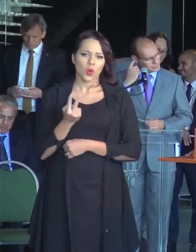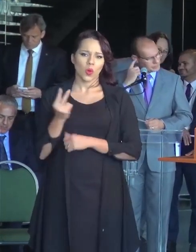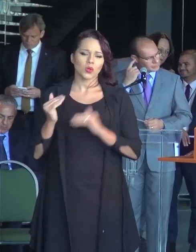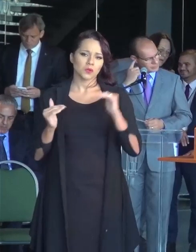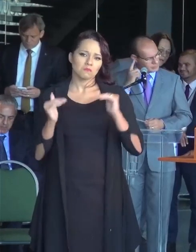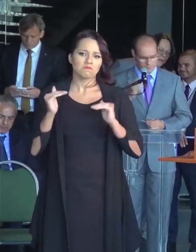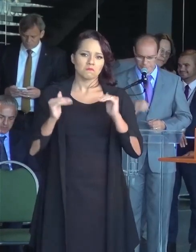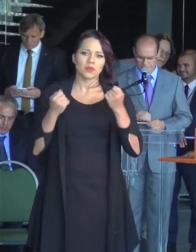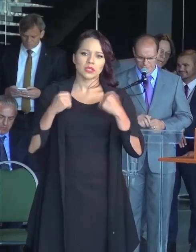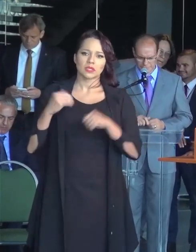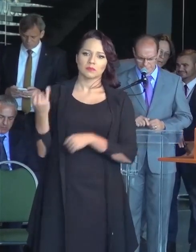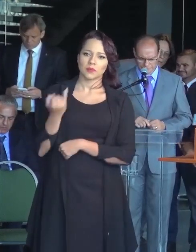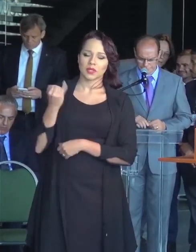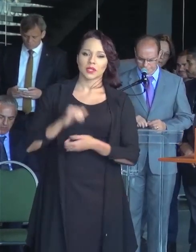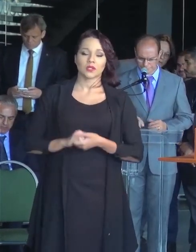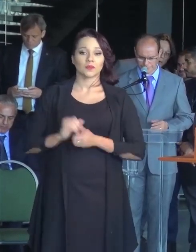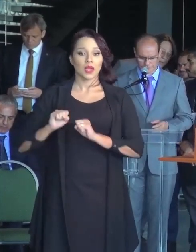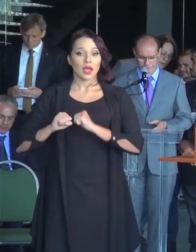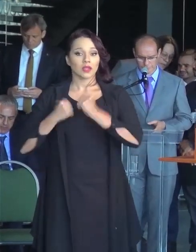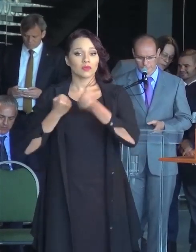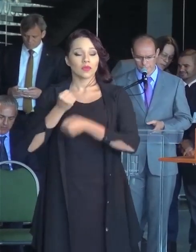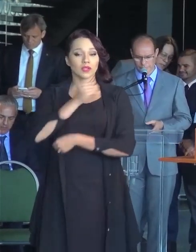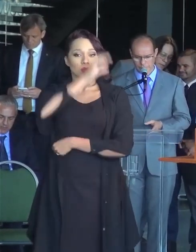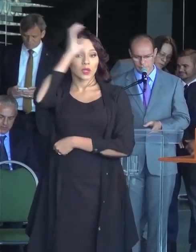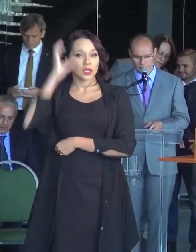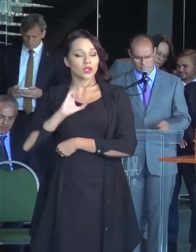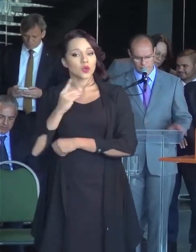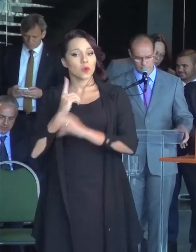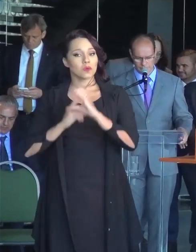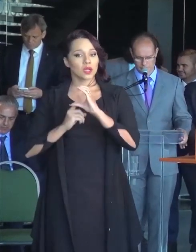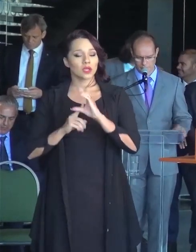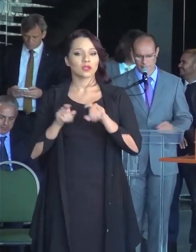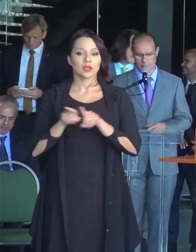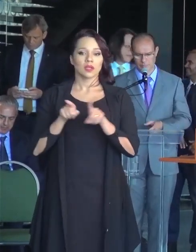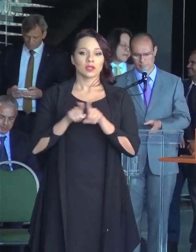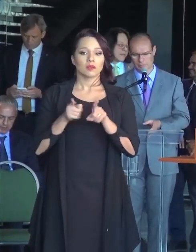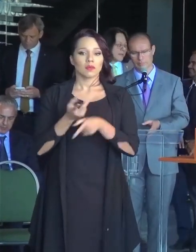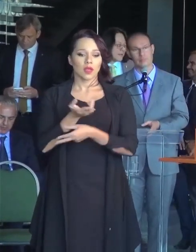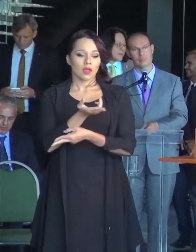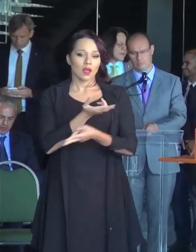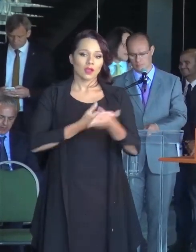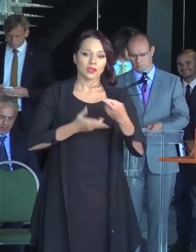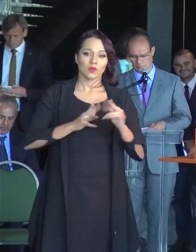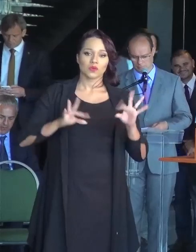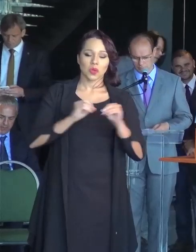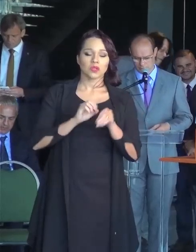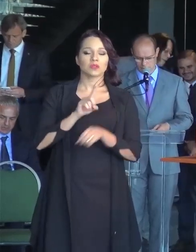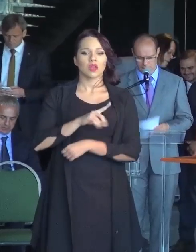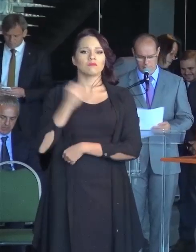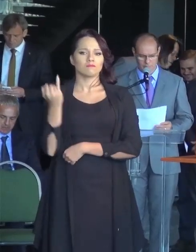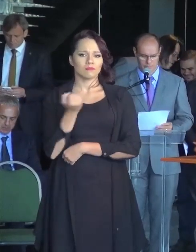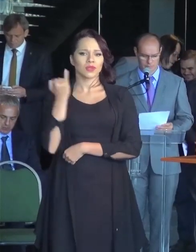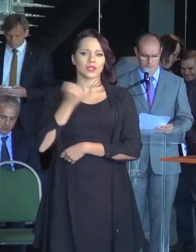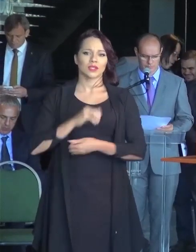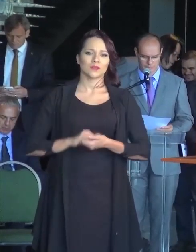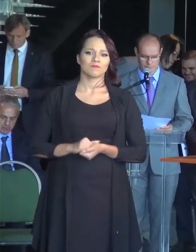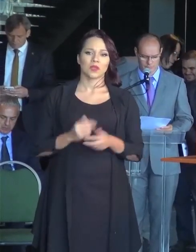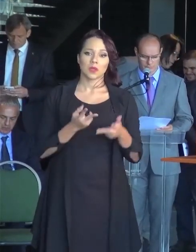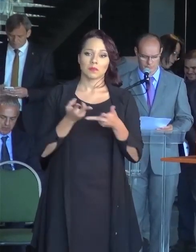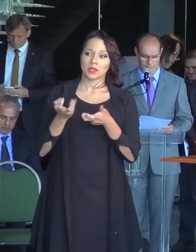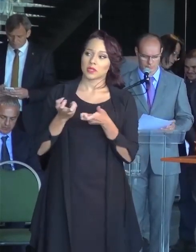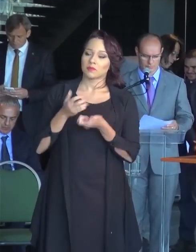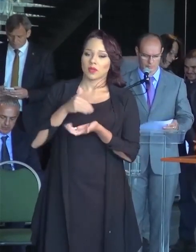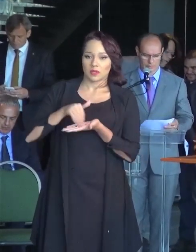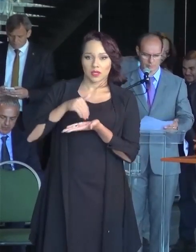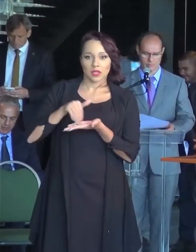nosso país. A defesa do consumidor, a defesa da relação como um todo, ela é extremamente importante. Eu vejo que a